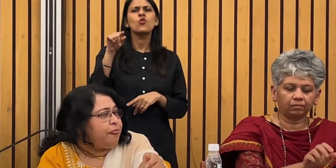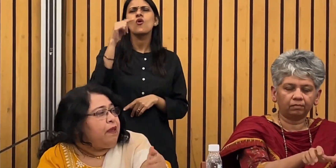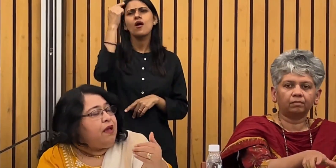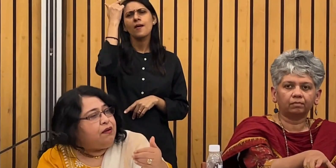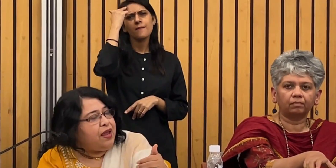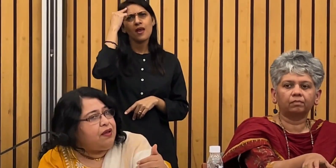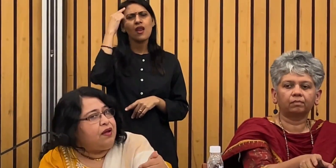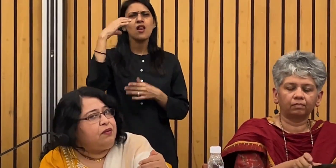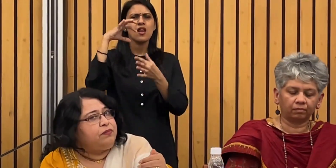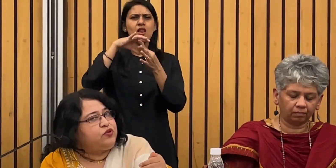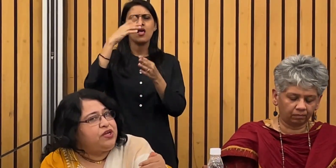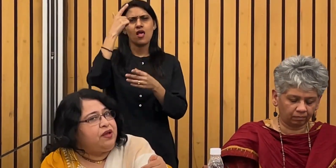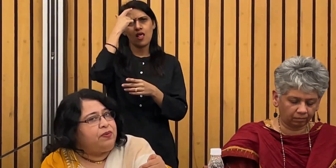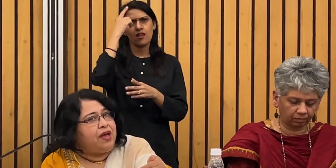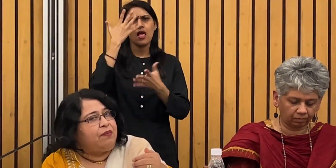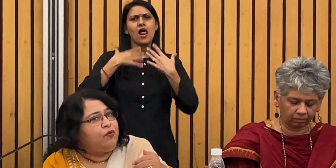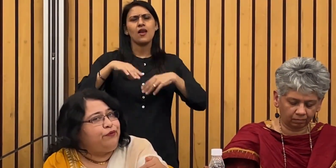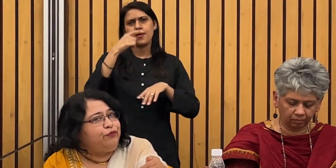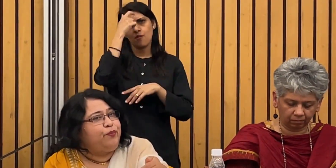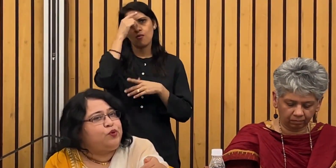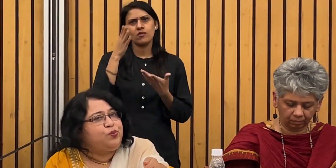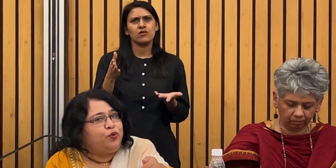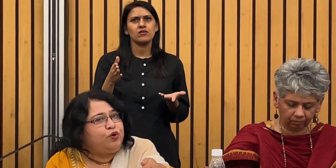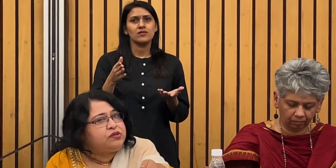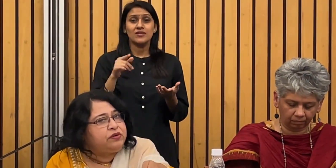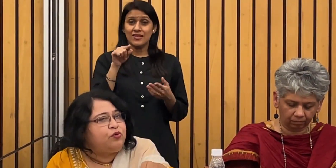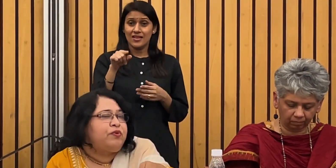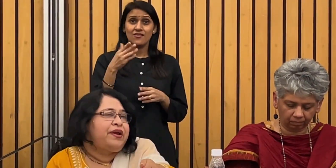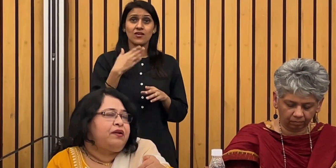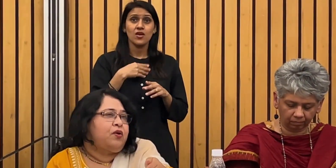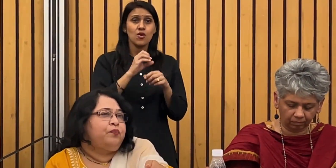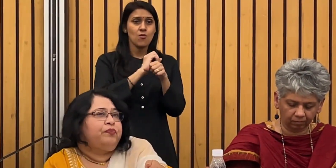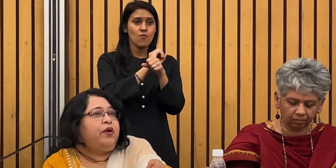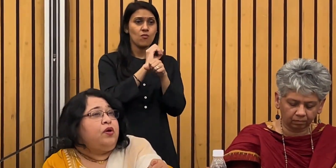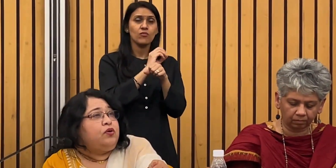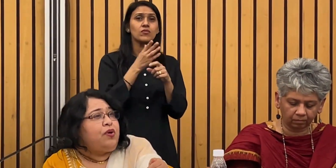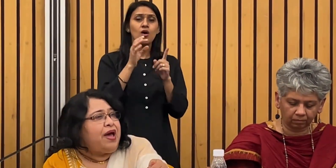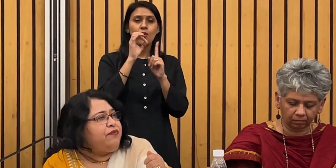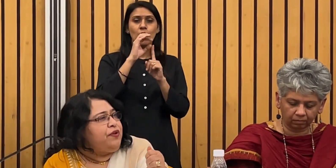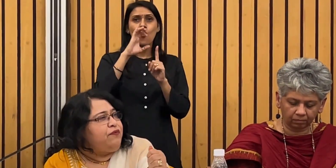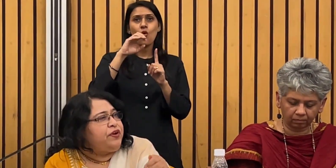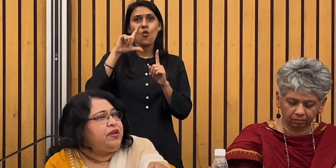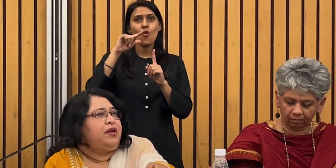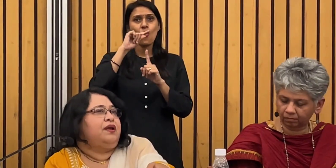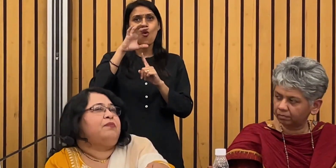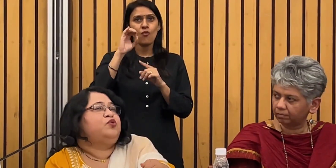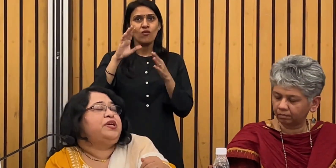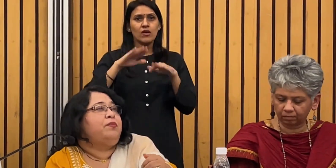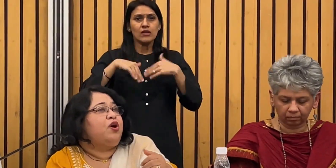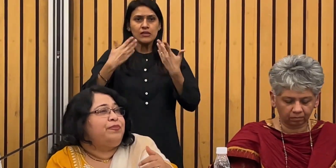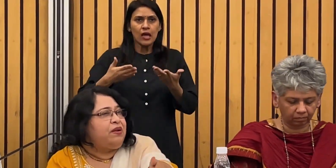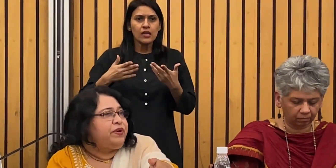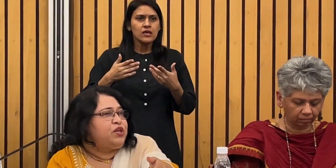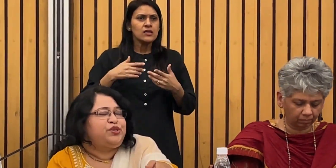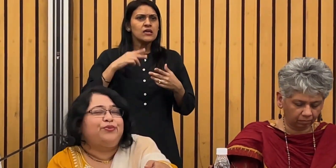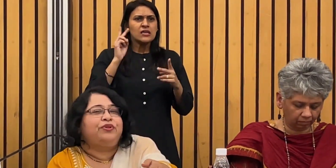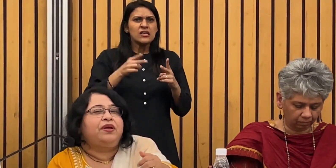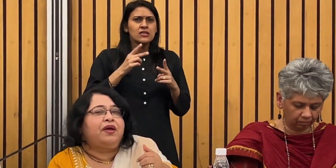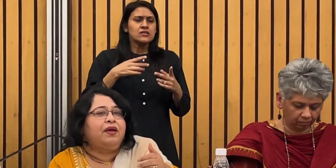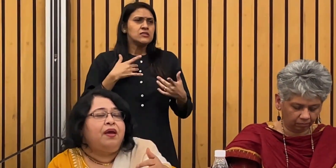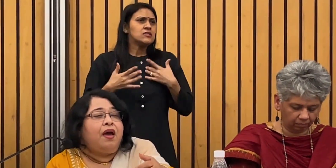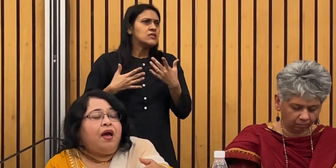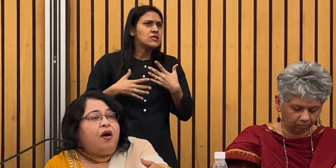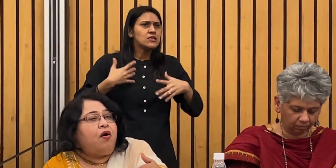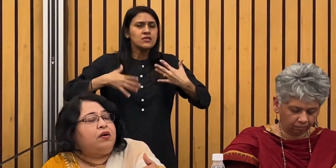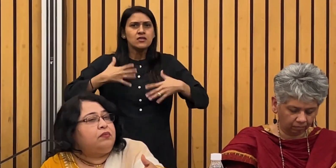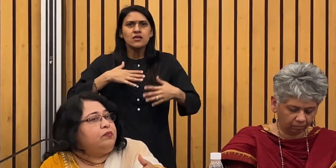issue. Like अगर मुझे अभी I am going through post polio syndrome right now, तो I feel fatigued, मुझे बहुत palpitation होती